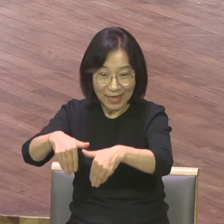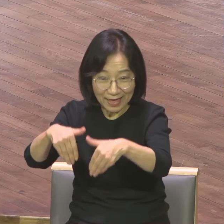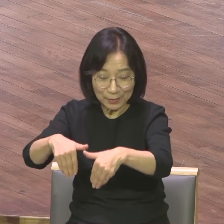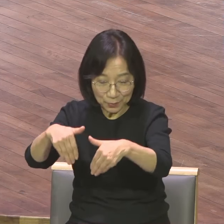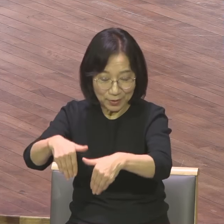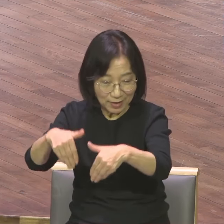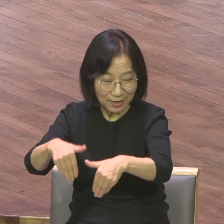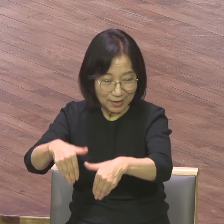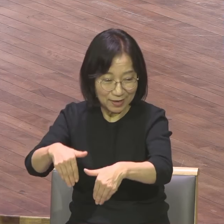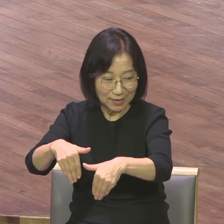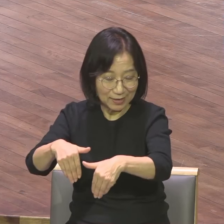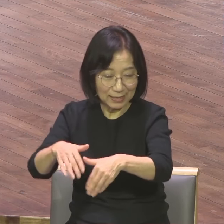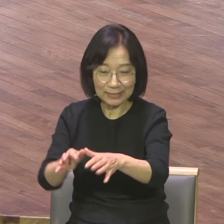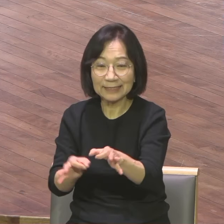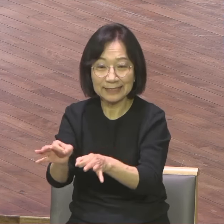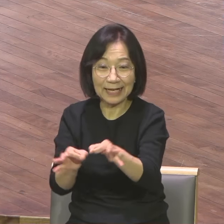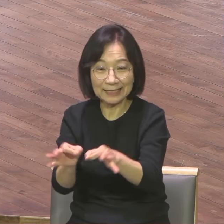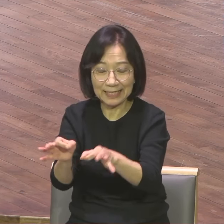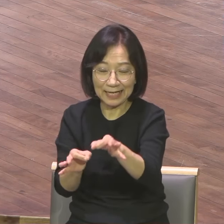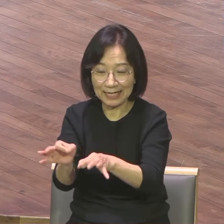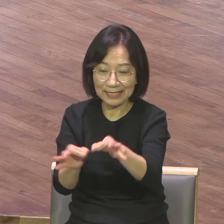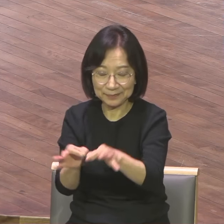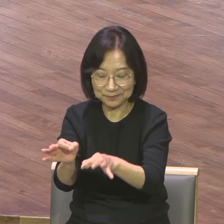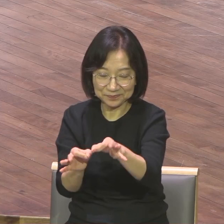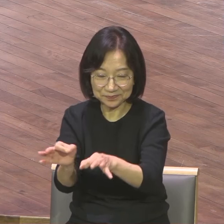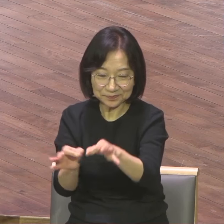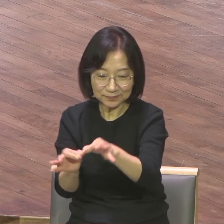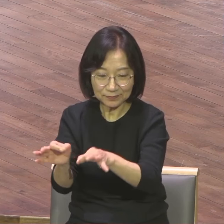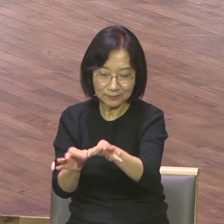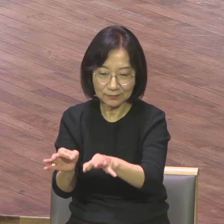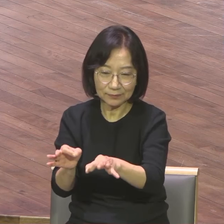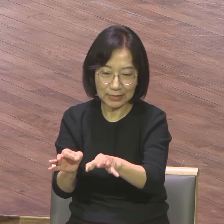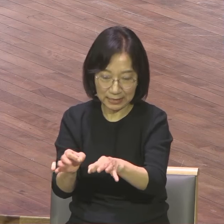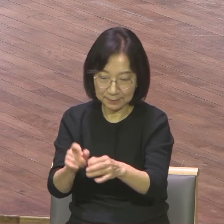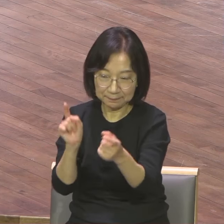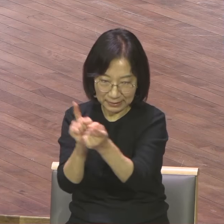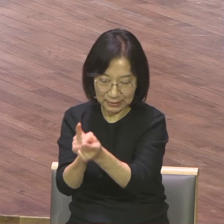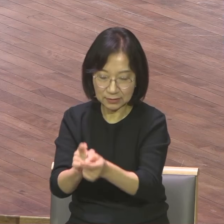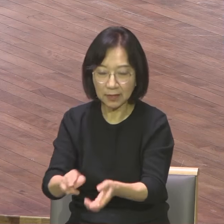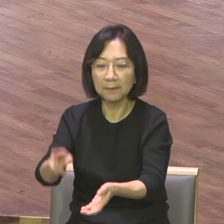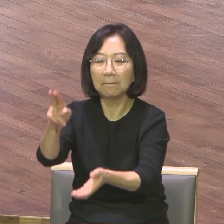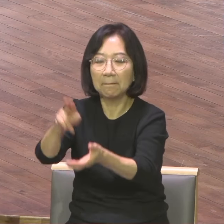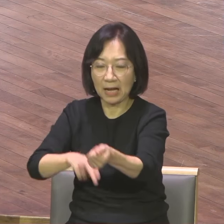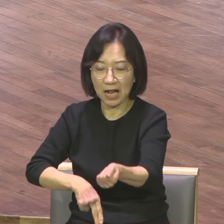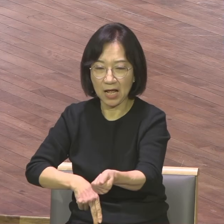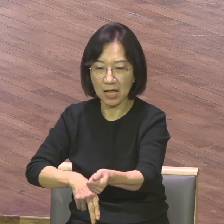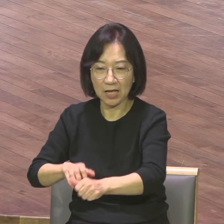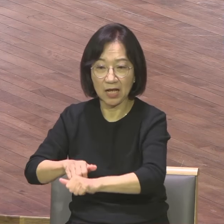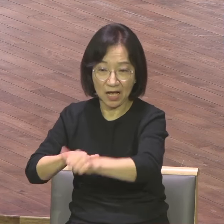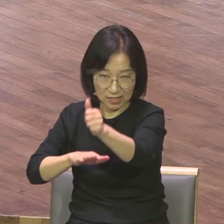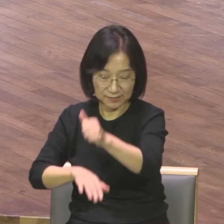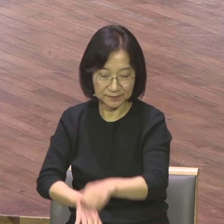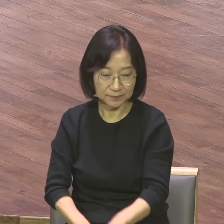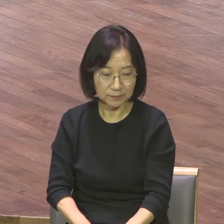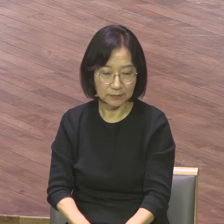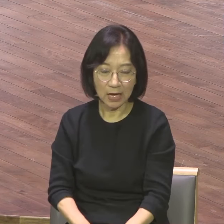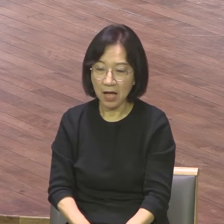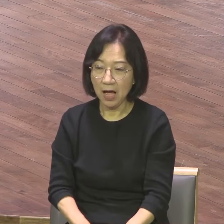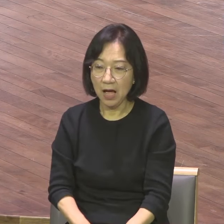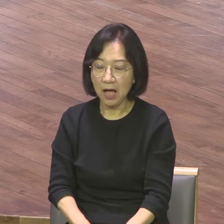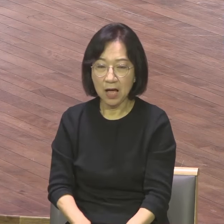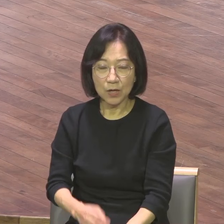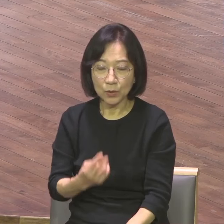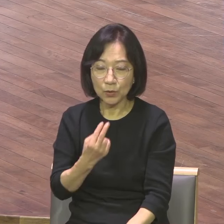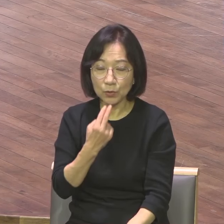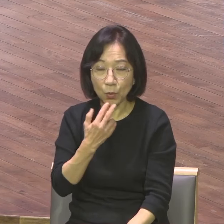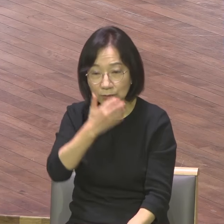형제들이잖아요. 그 형들이 팔아버려서 노예로 팔아버리니까 형들로부터 그 요셉이 상처가 얼마나